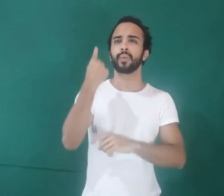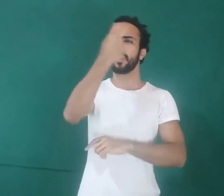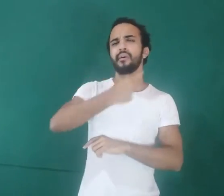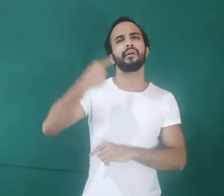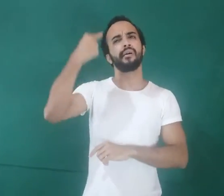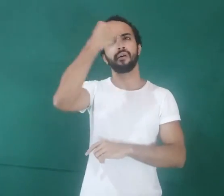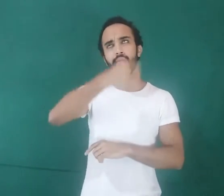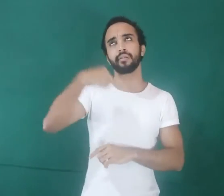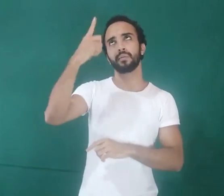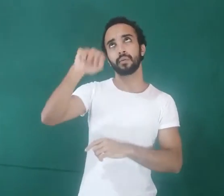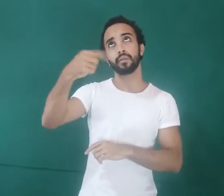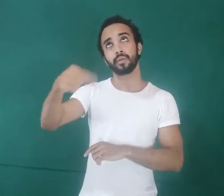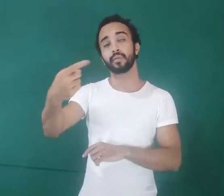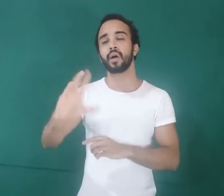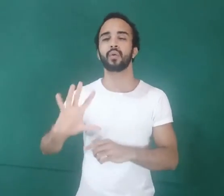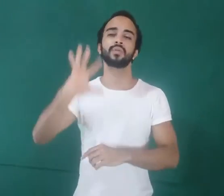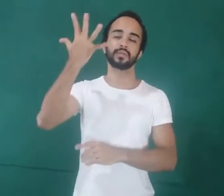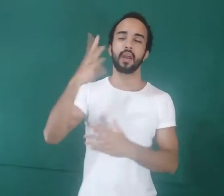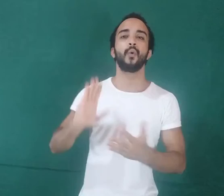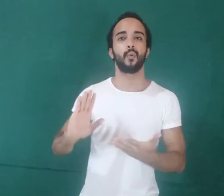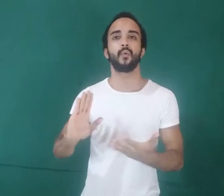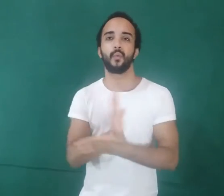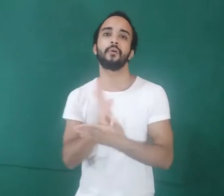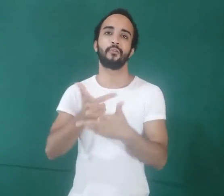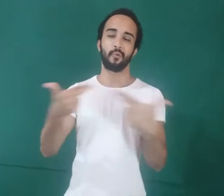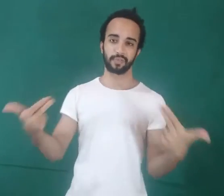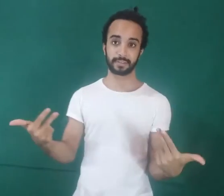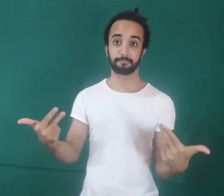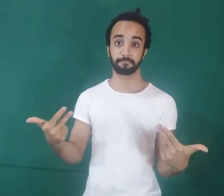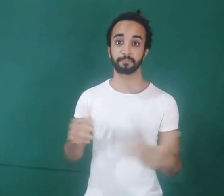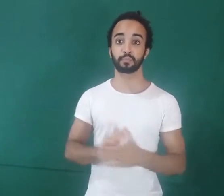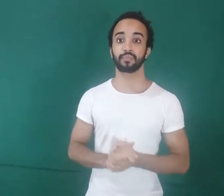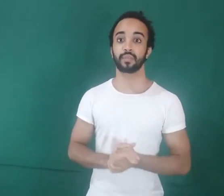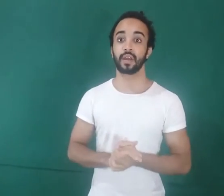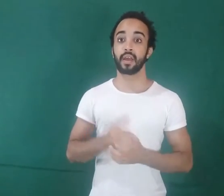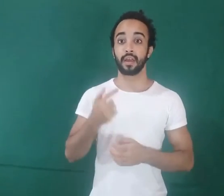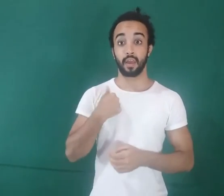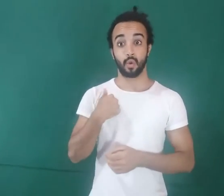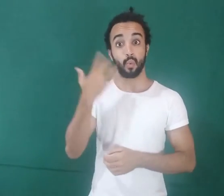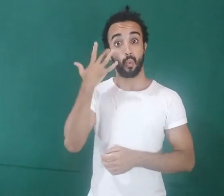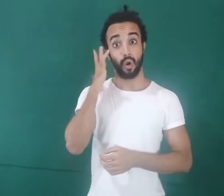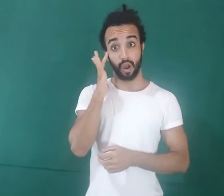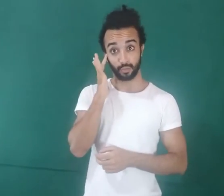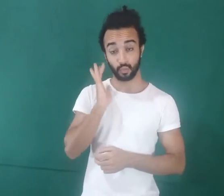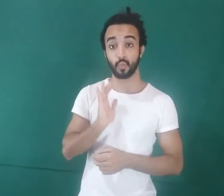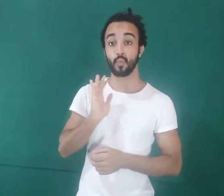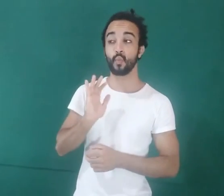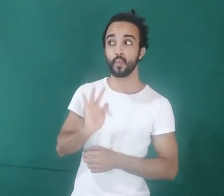vai acontecer alguma coisa. Eu acho que o futuro, acho que a